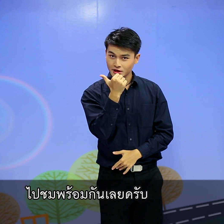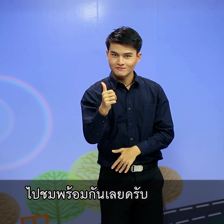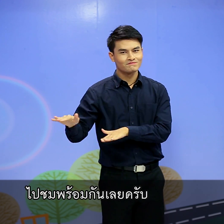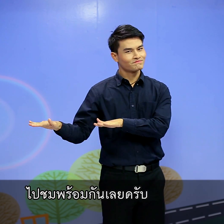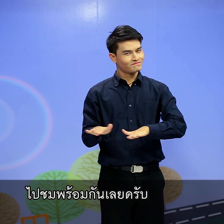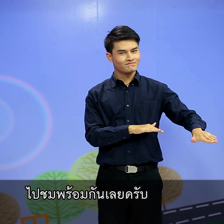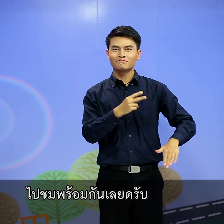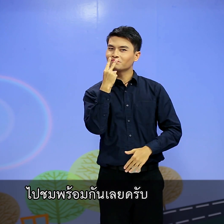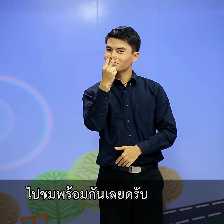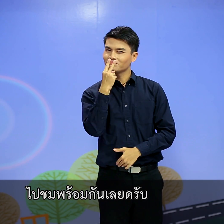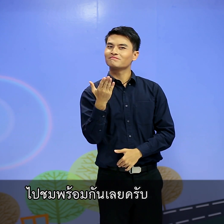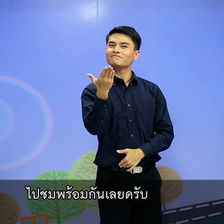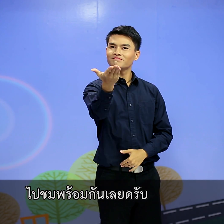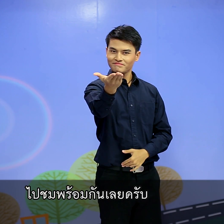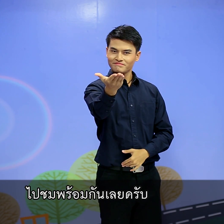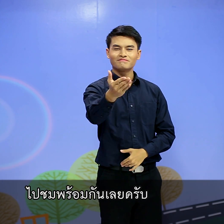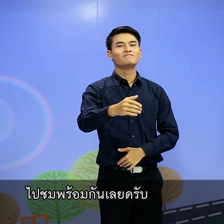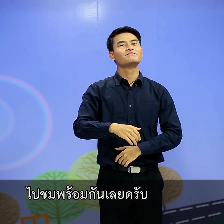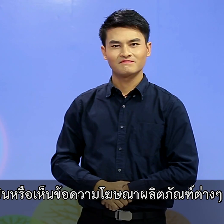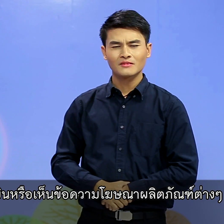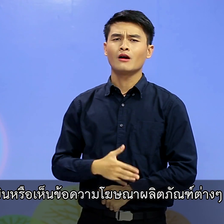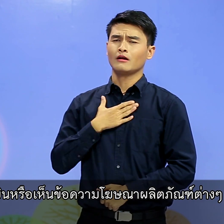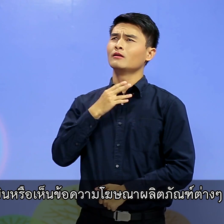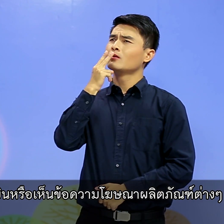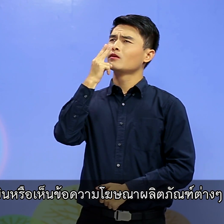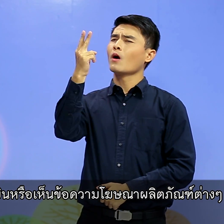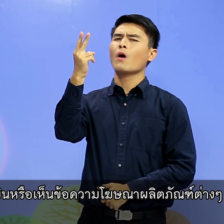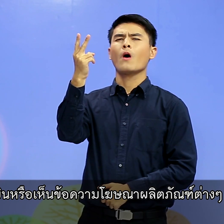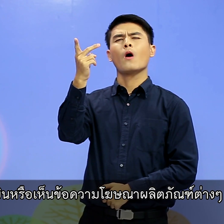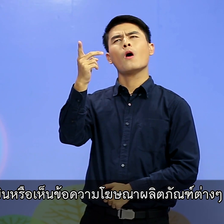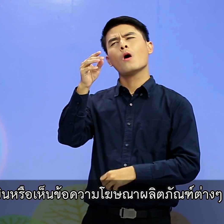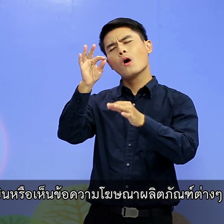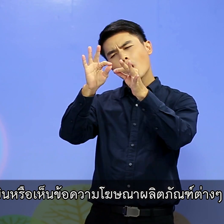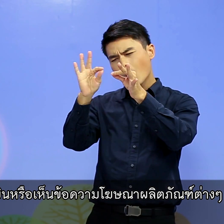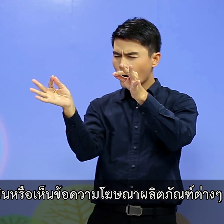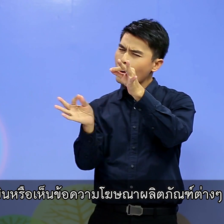ไปชมพร้อมกันเลยครับเรามักได้ยินหรือเห็นข้อความโฆษณาผลิตภัณฑ์ต่าง